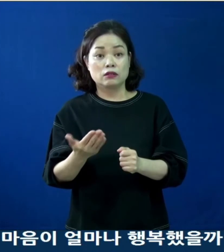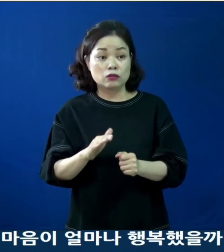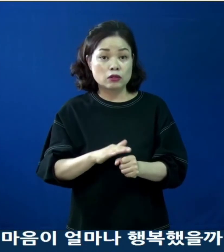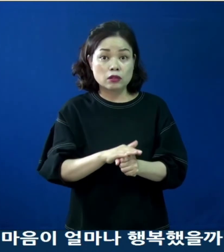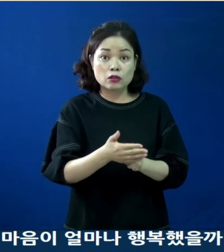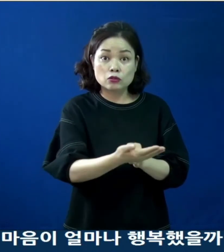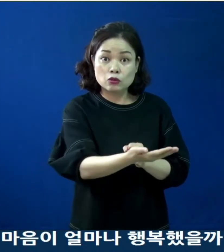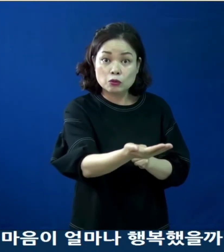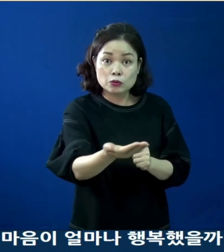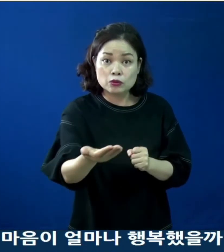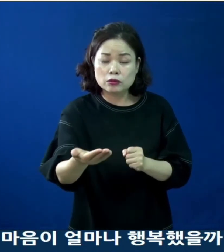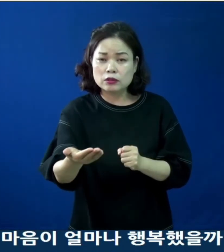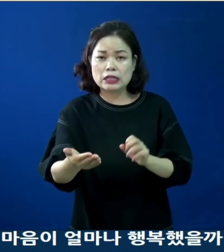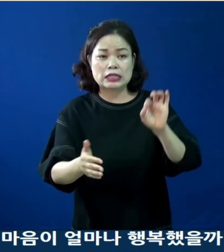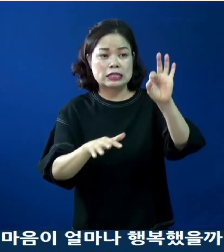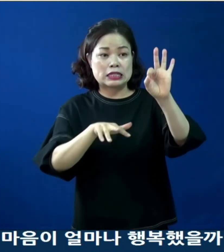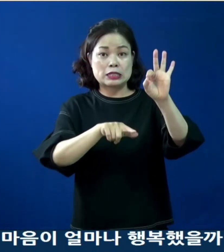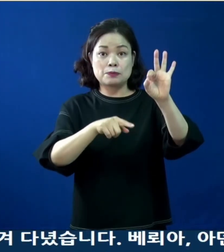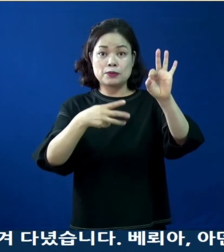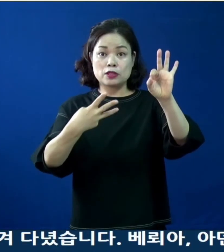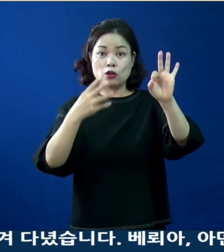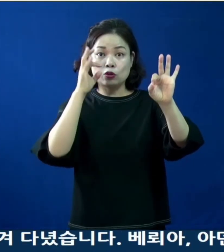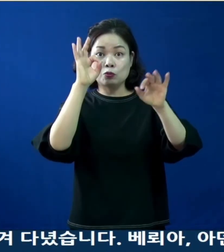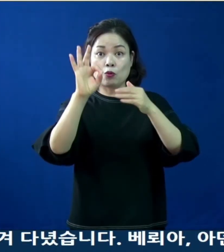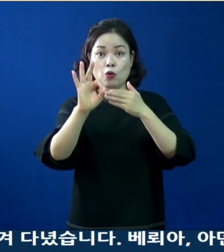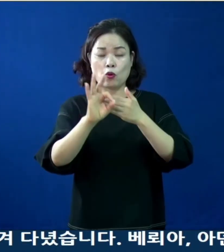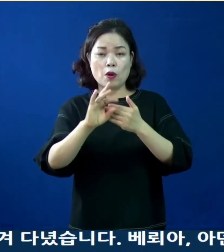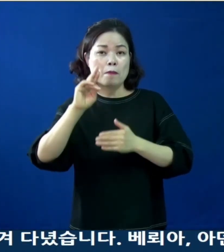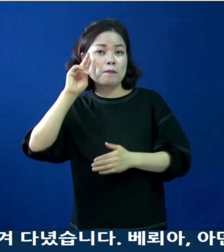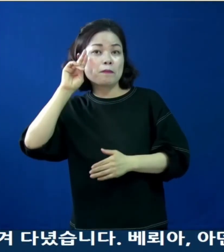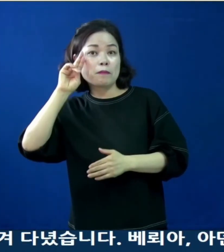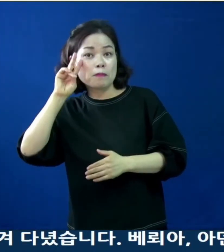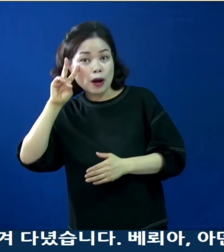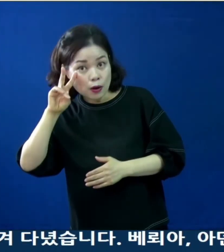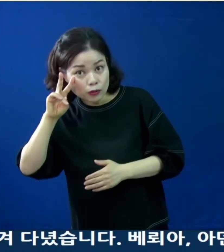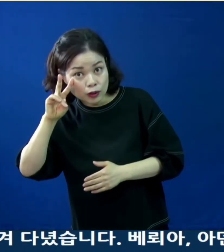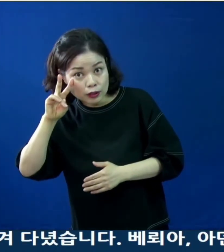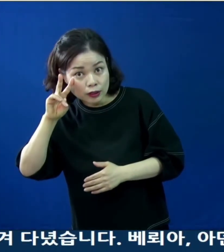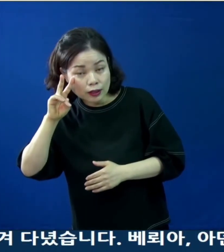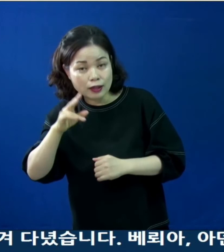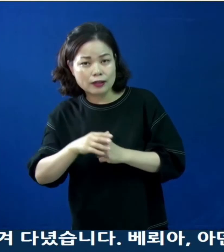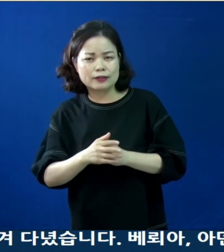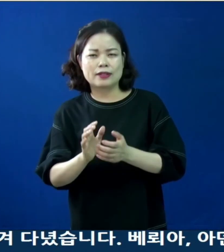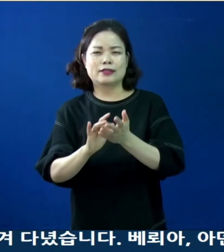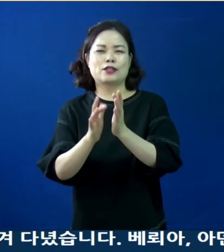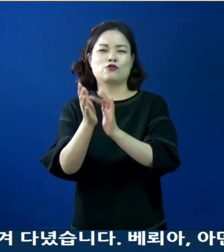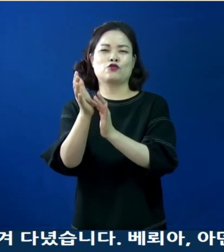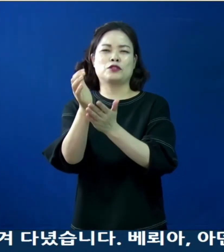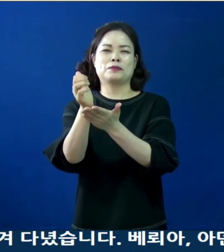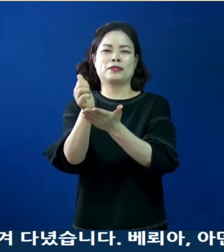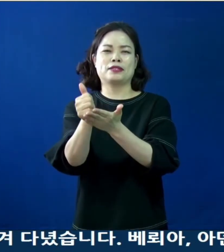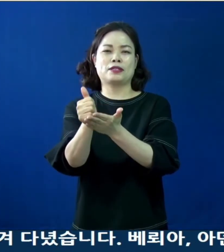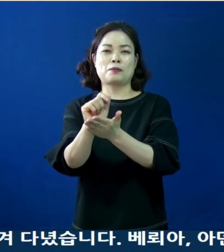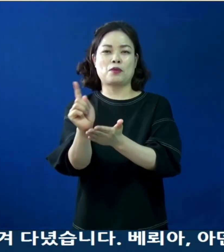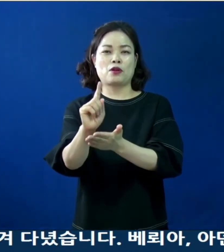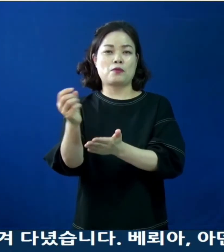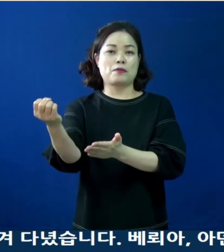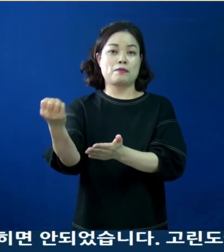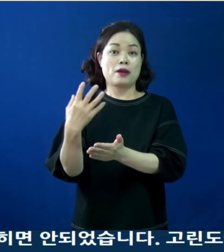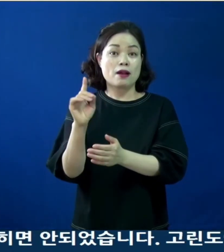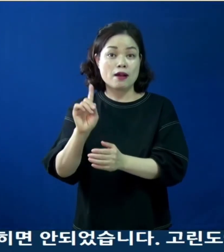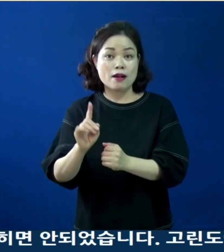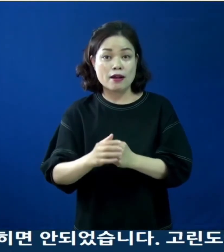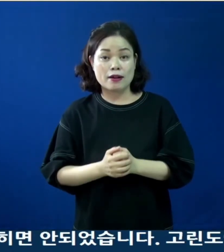여러분, 10절을 보면 바울에게 예수님이 뭐라고